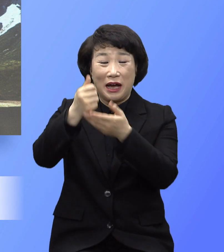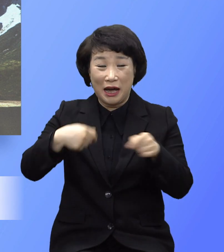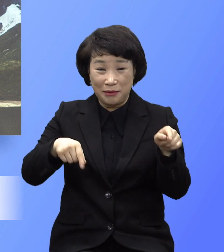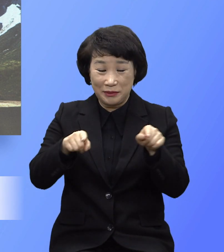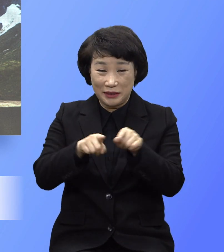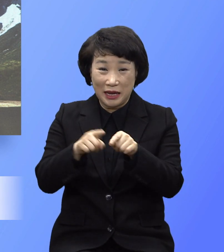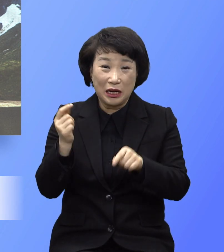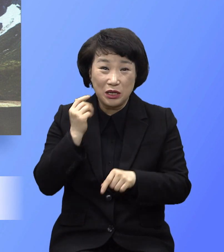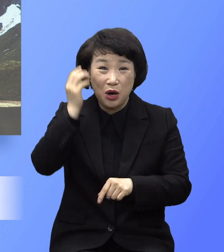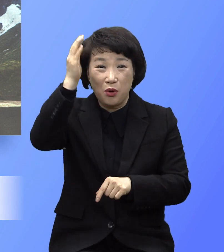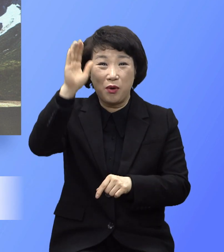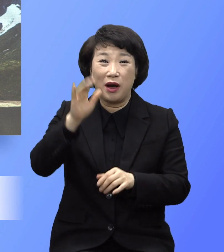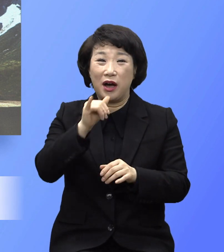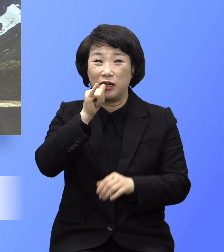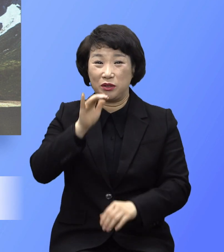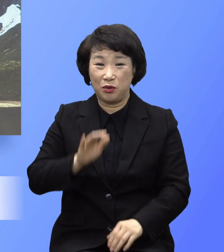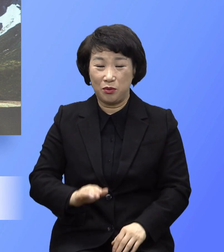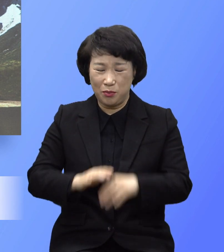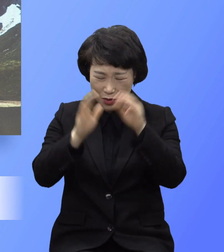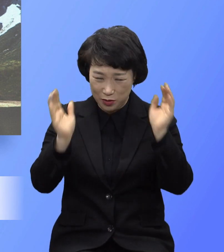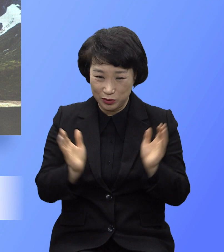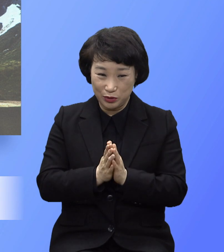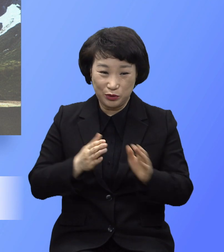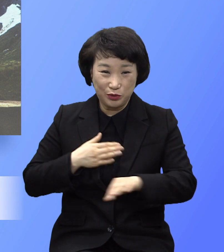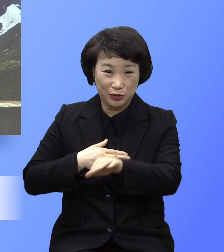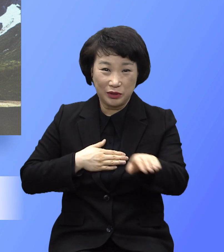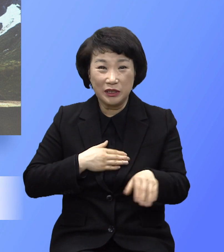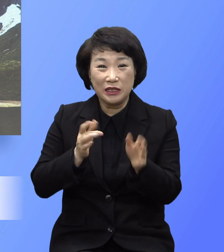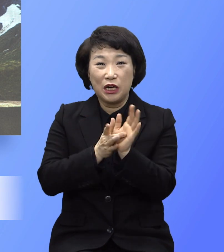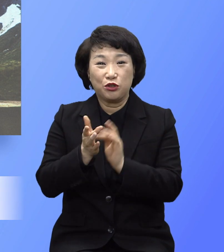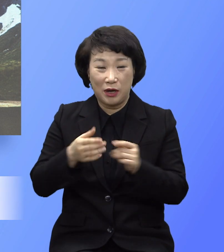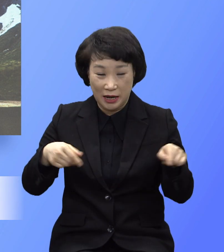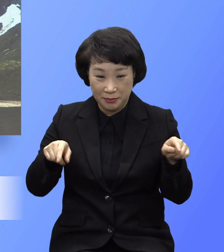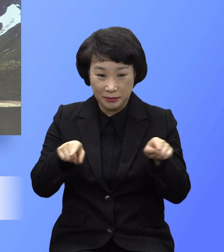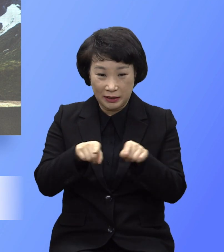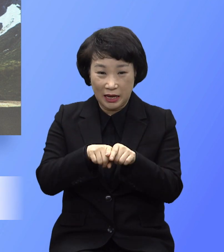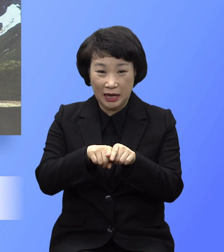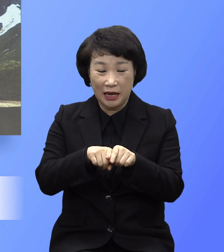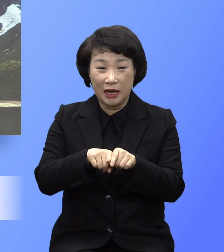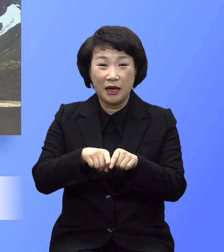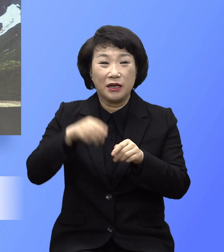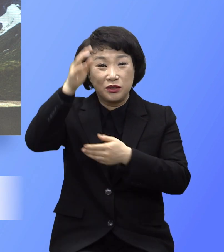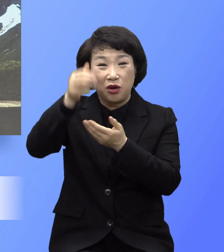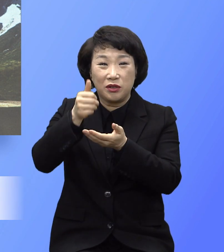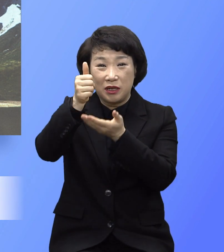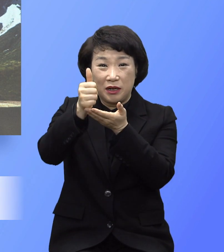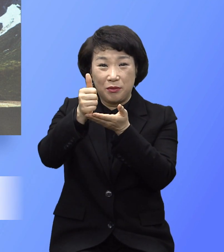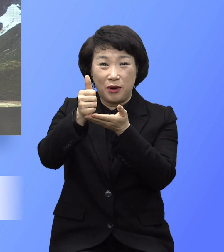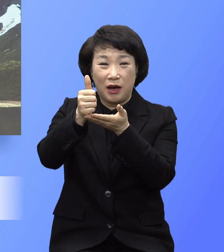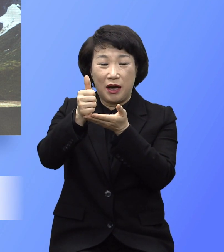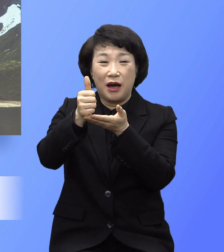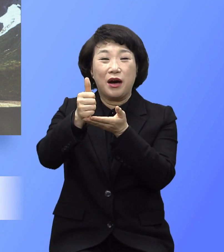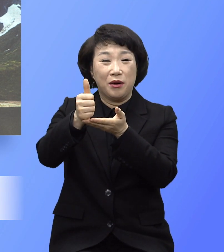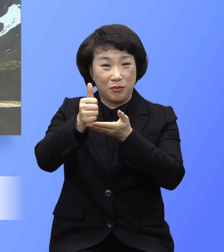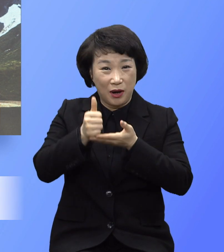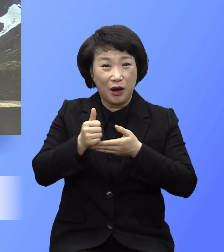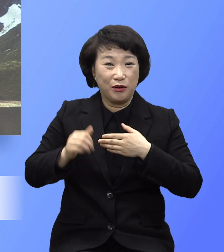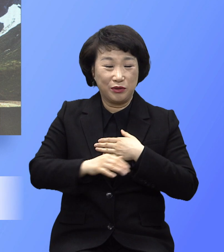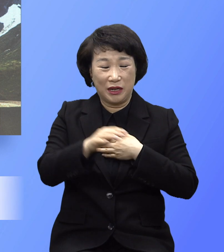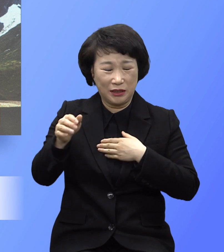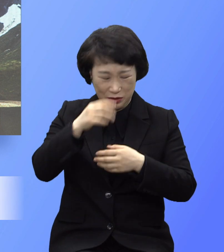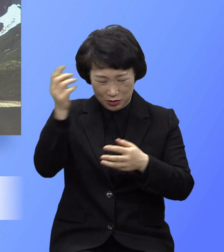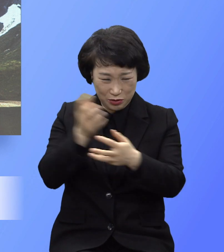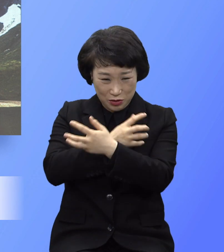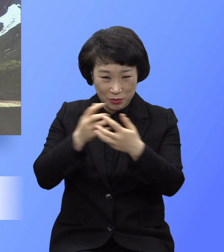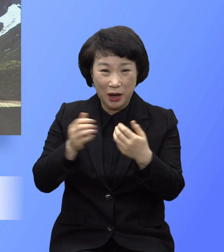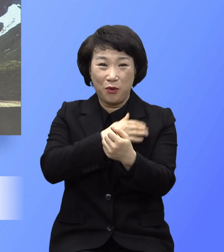함께한 영광도 우리는 예수와 함께 성령으로 우리가